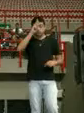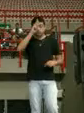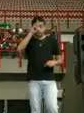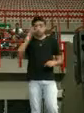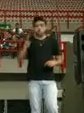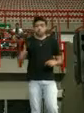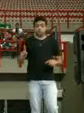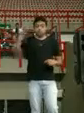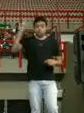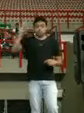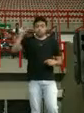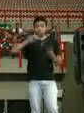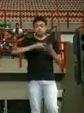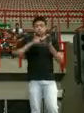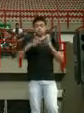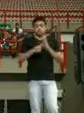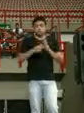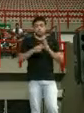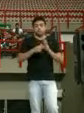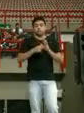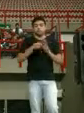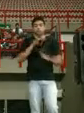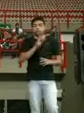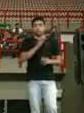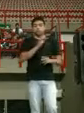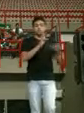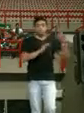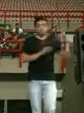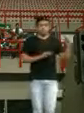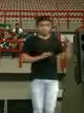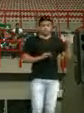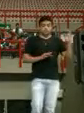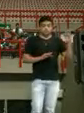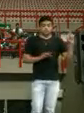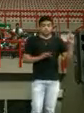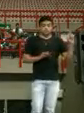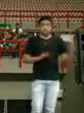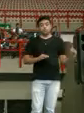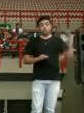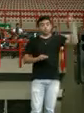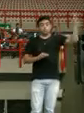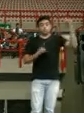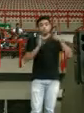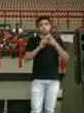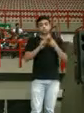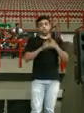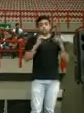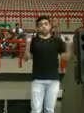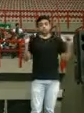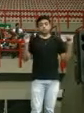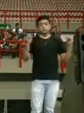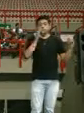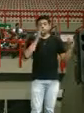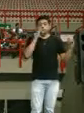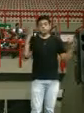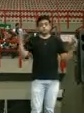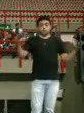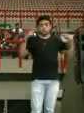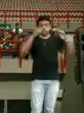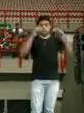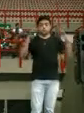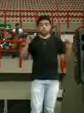a tensão, ele aumentar, o que acontece com o Fzinho? Aumenta também. Embora não sejam diretamente proporcionais,